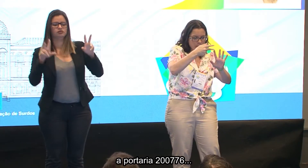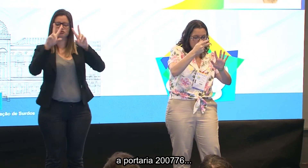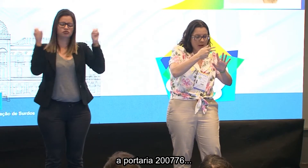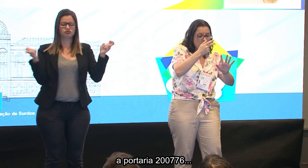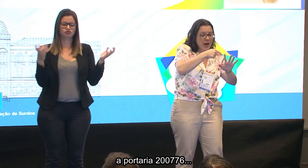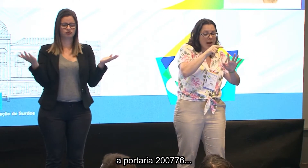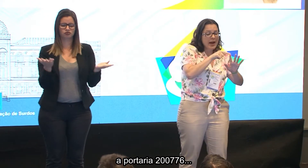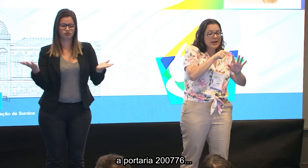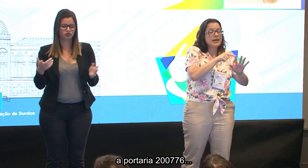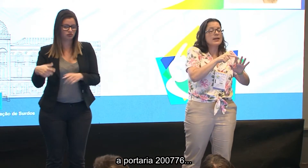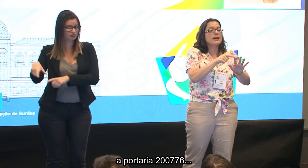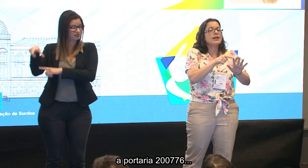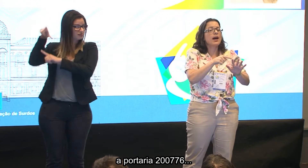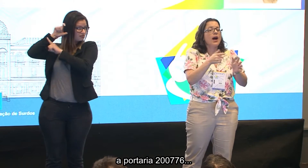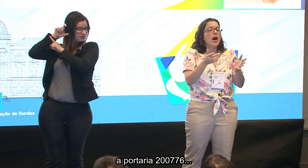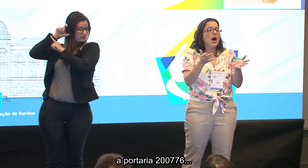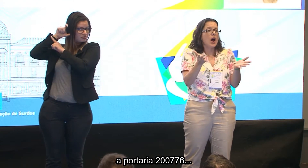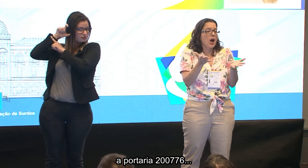A portaria